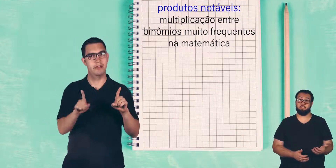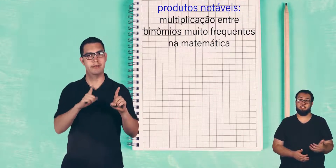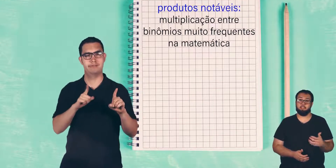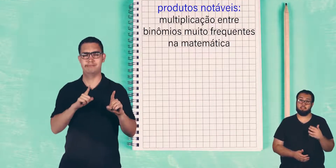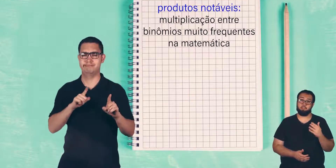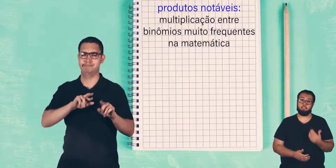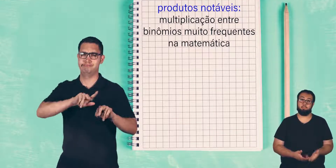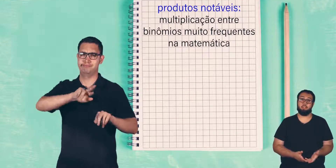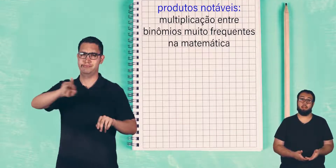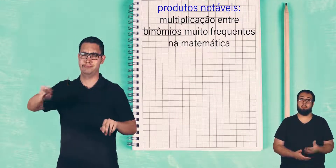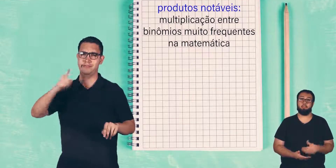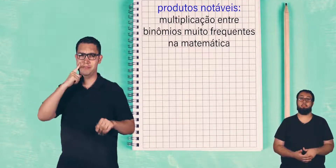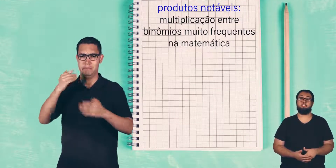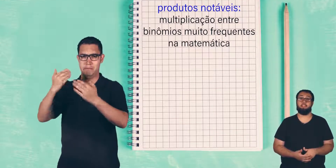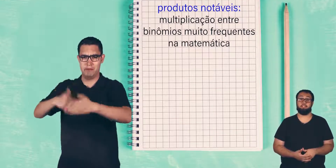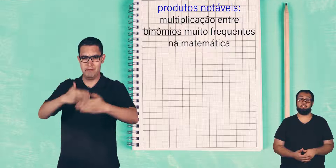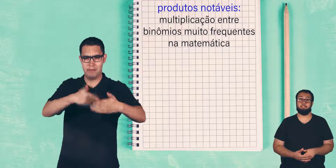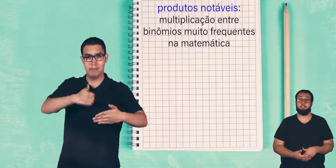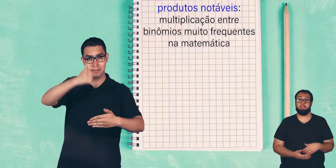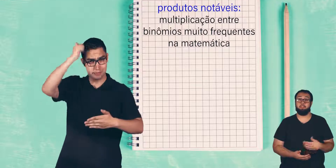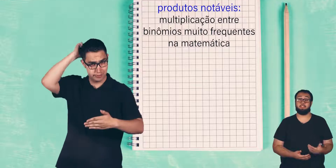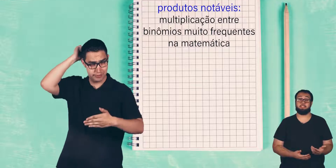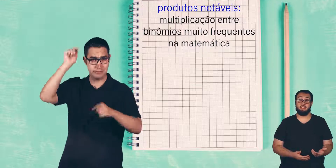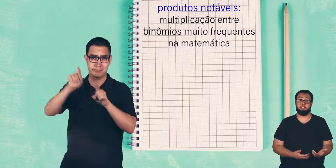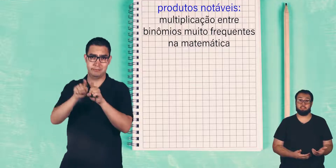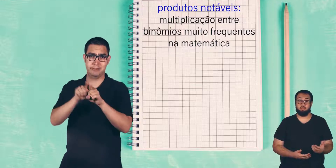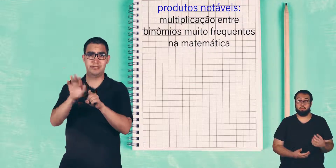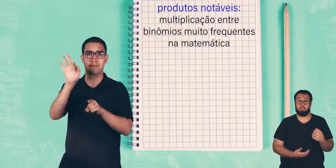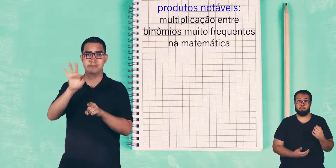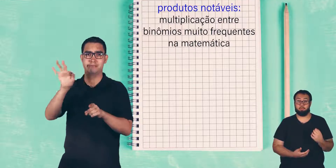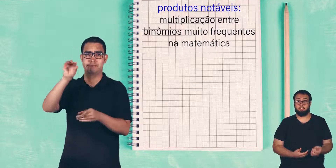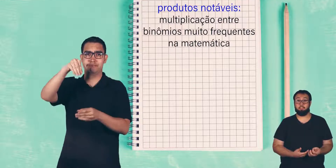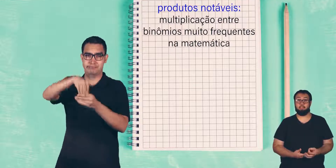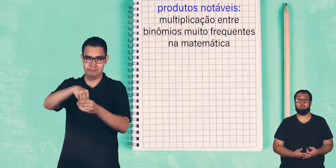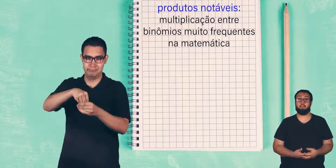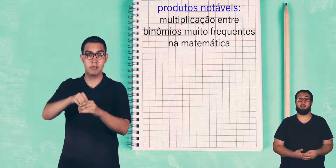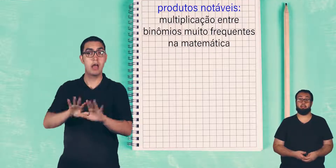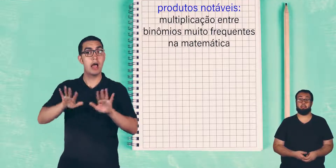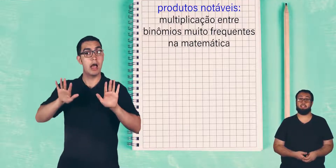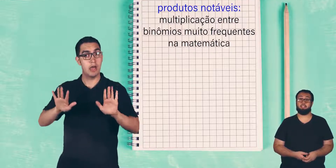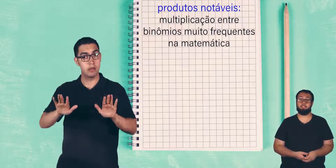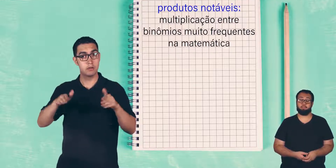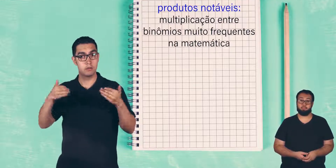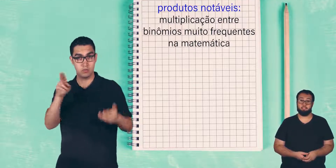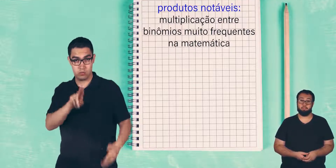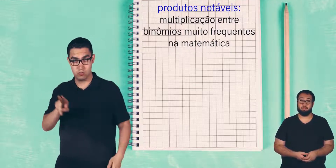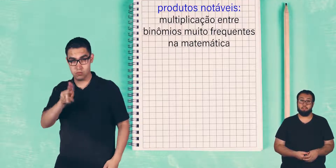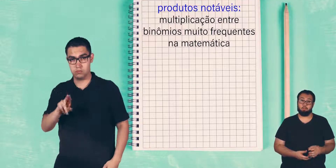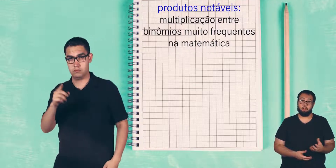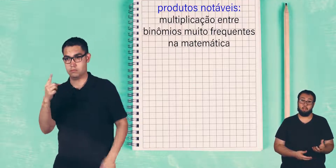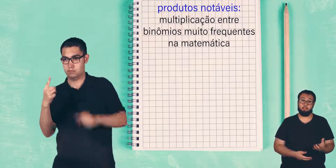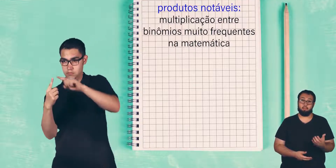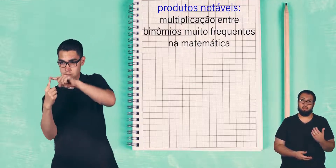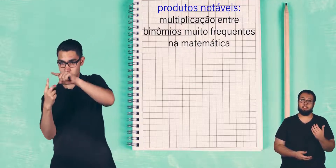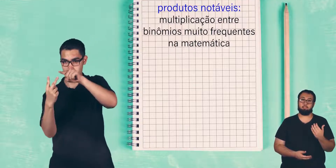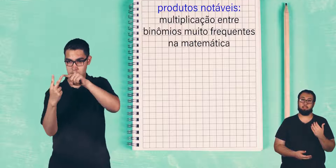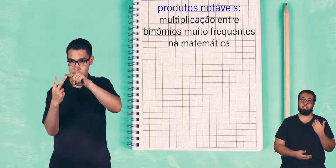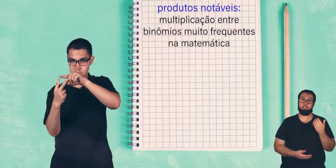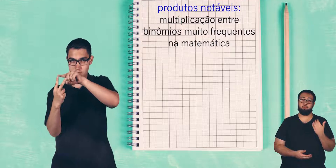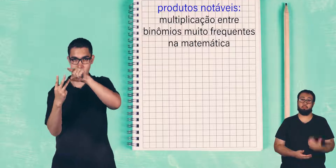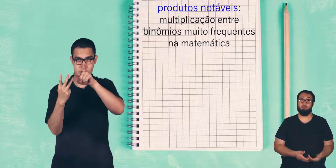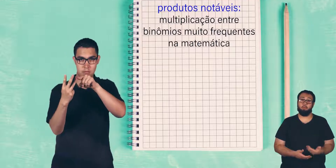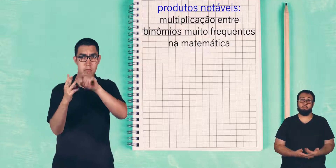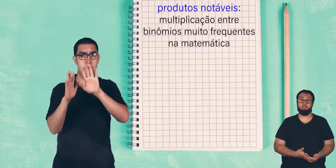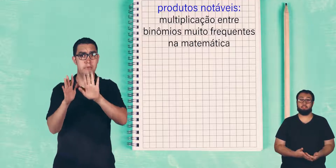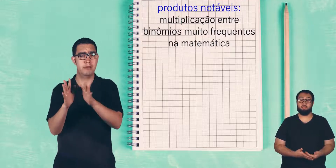diversas vezes, seja no vestibular ou na universidade. Nesses casos, podemos facilmente aplicar a propriedade distributiva. Porém, essas